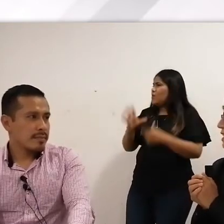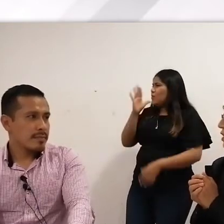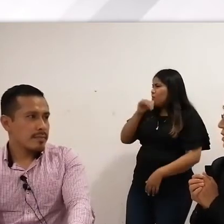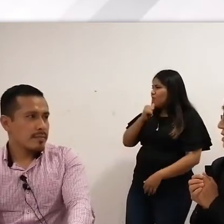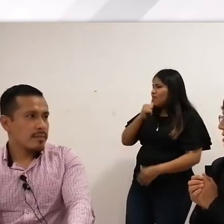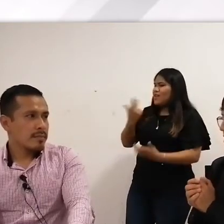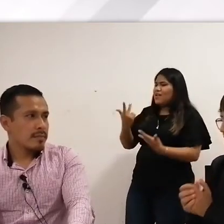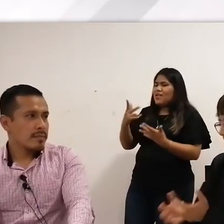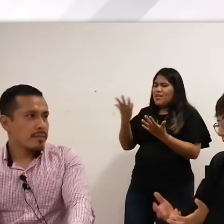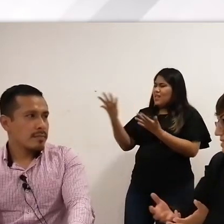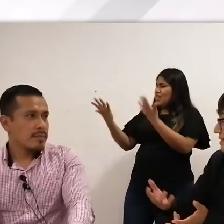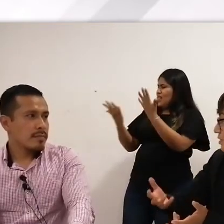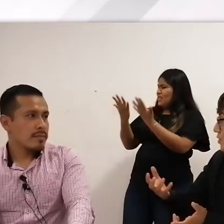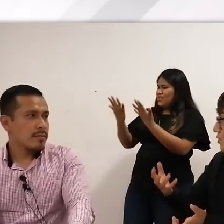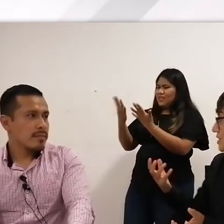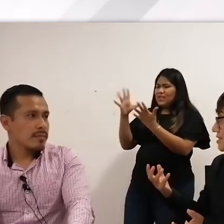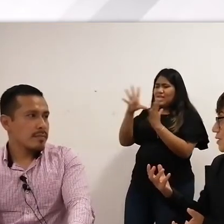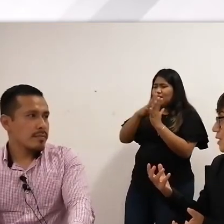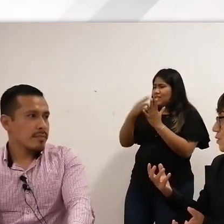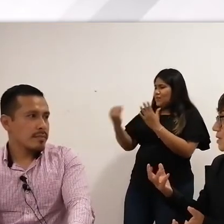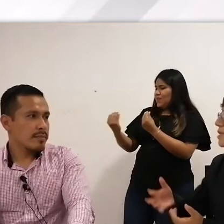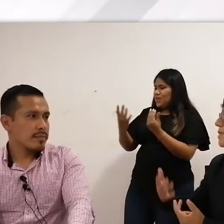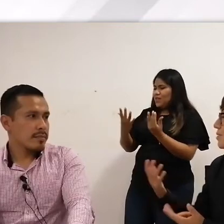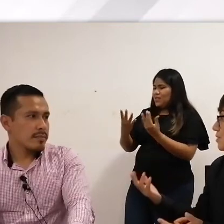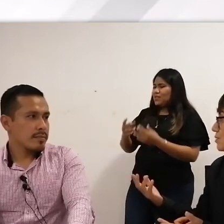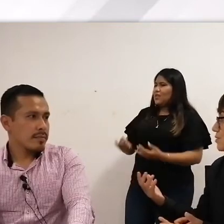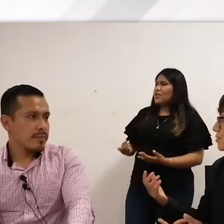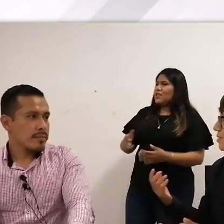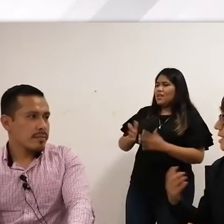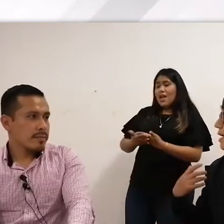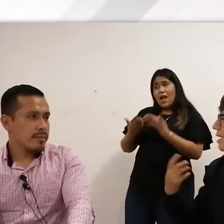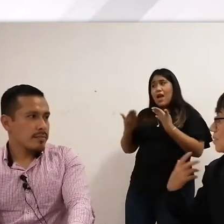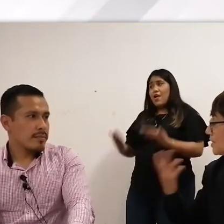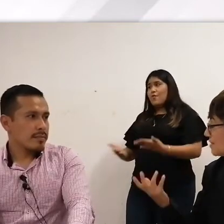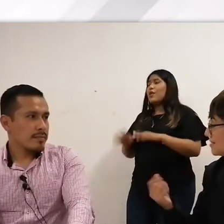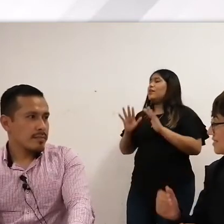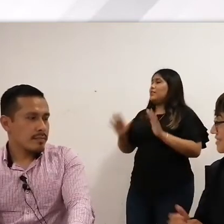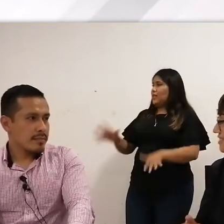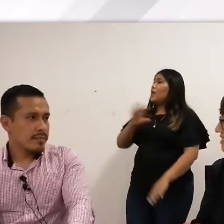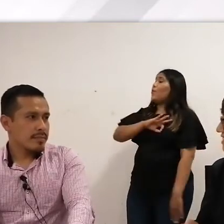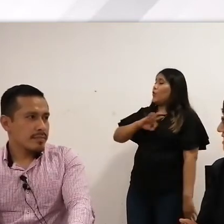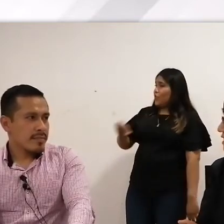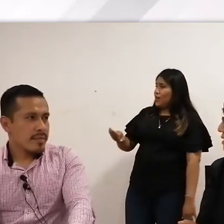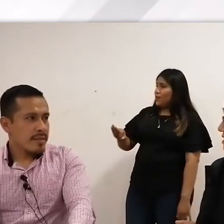señas, ir haciendo todo este trabajo y llevarlo incluso a hablar?